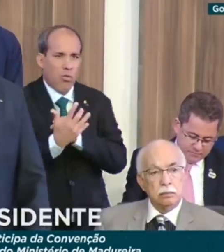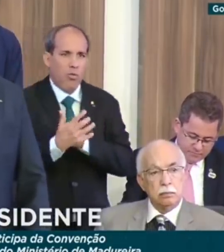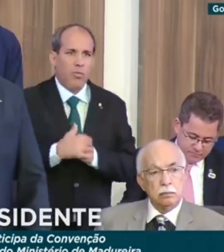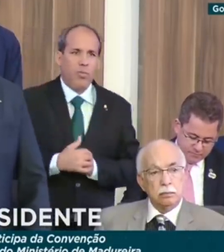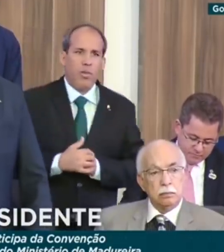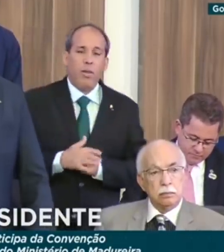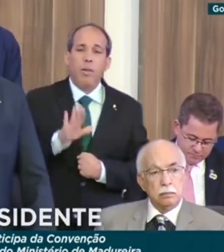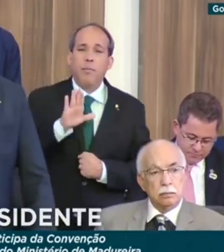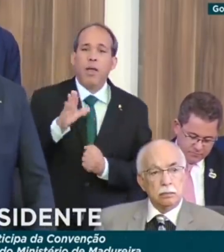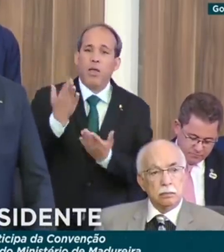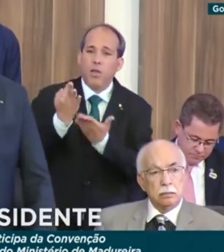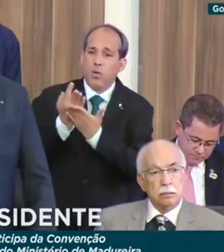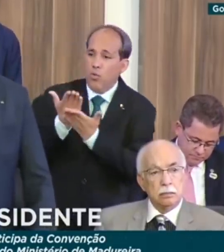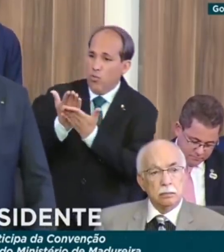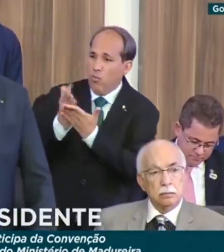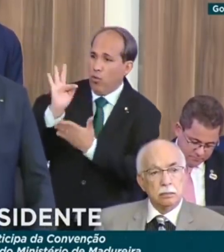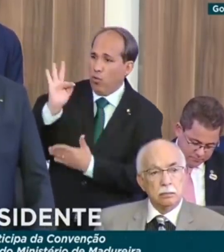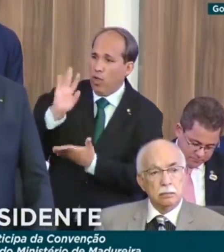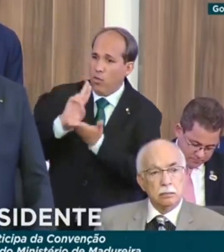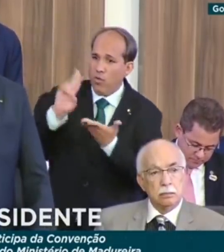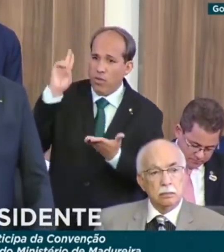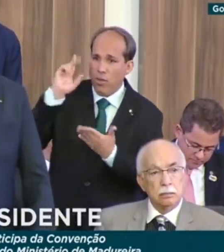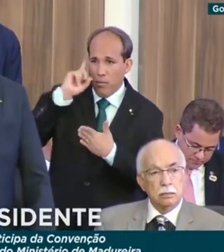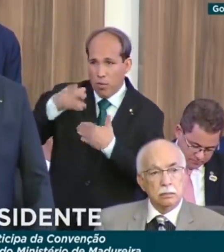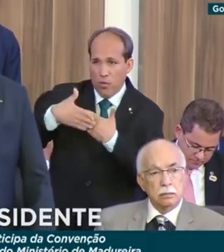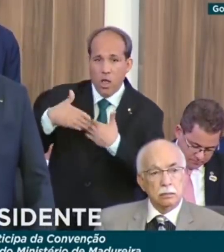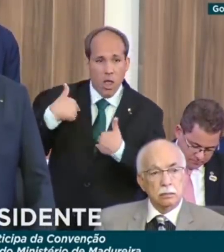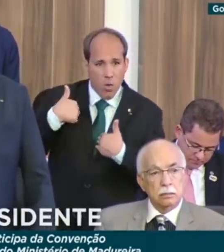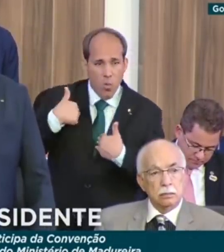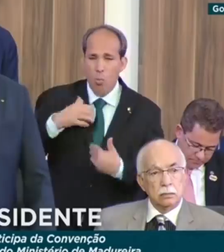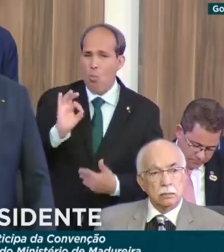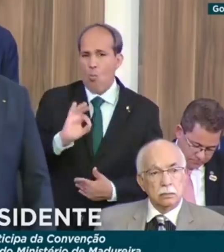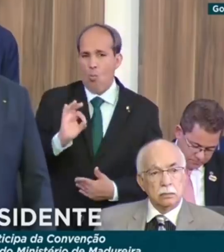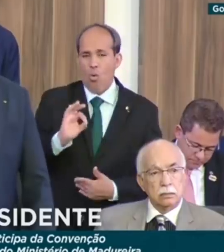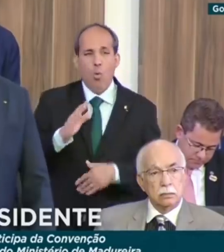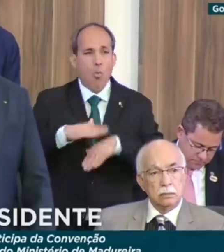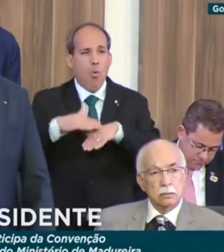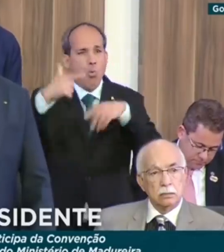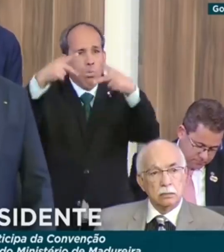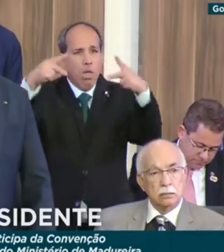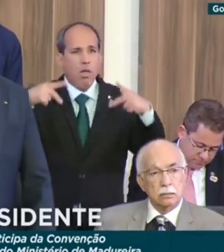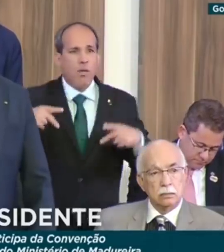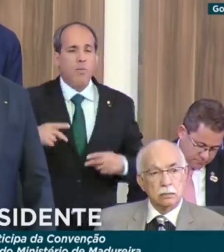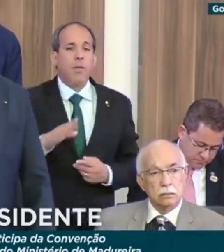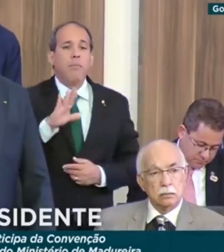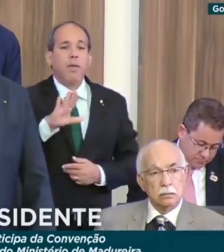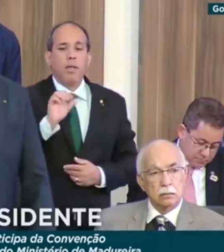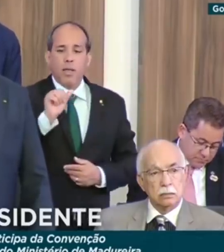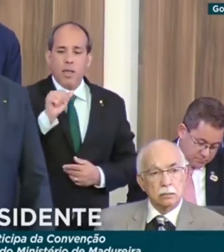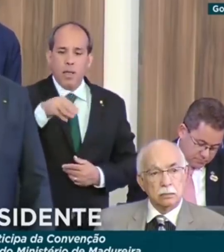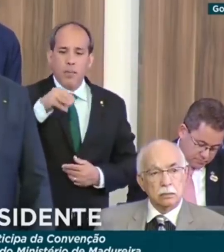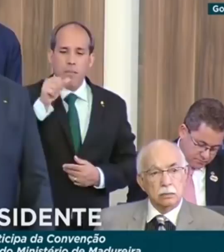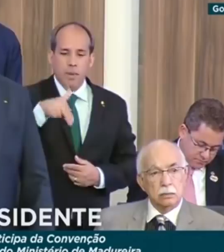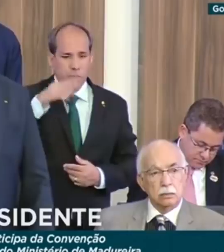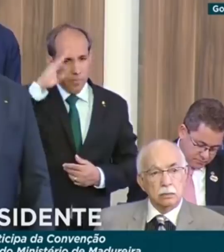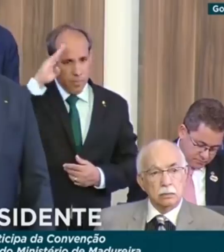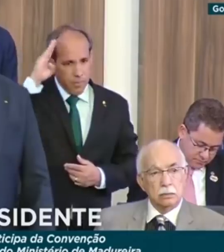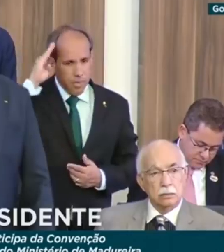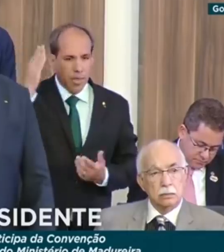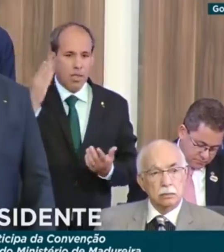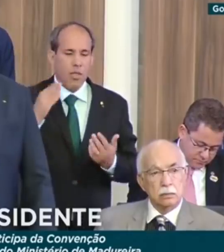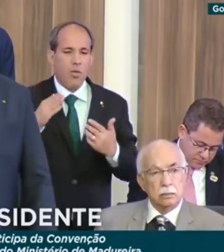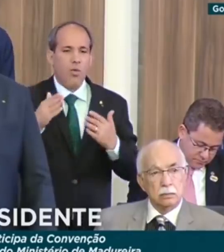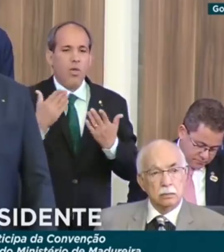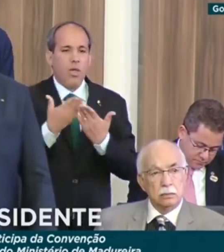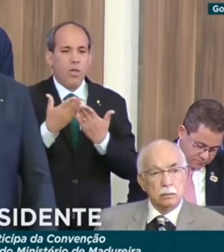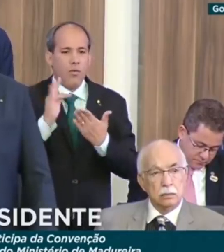As universidades foram fechadas, não por mim. A Academia Militar das Agulhas Negras, a Academia da Força Aérea, ou a